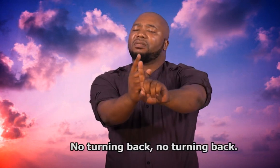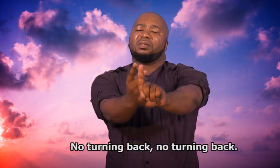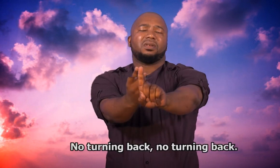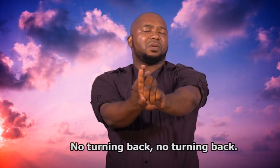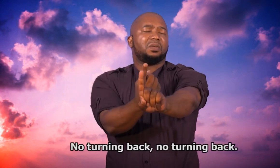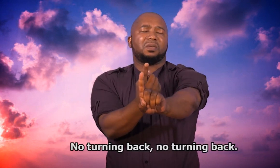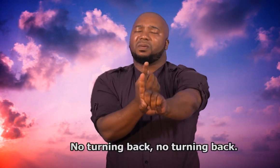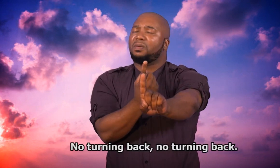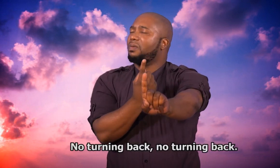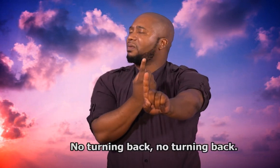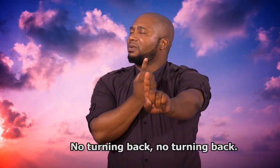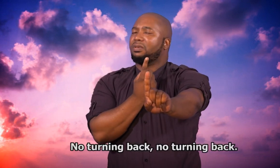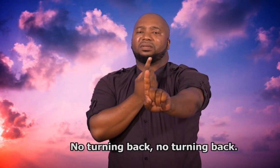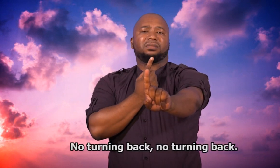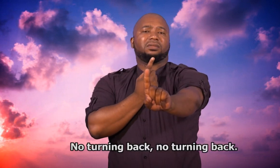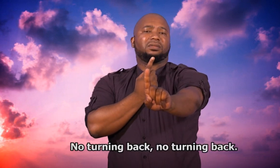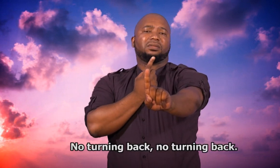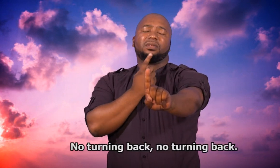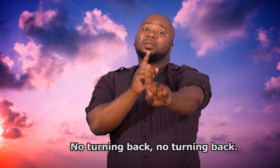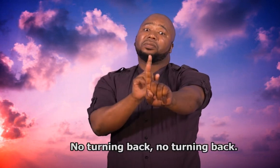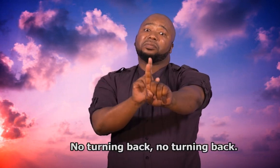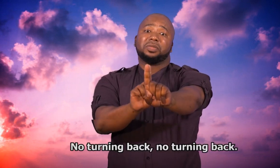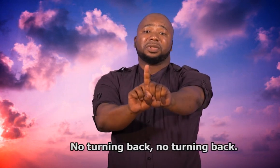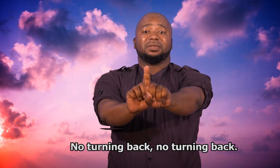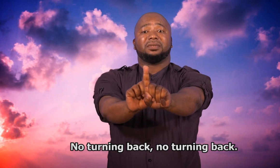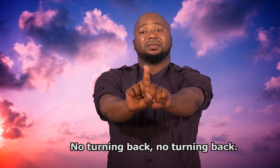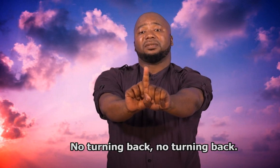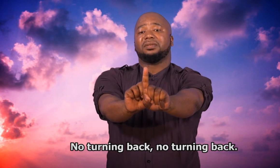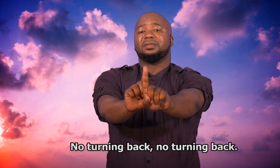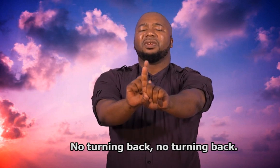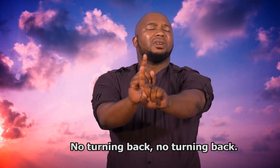No turning back. No turning.